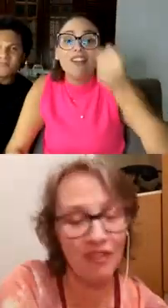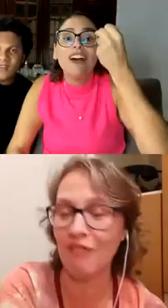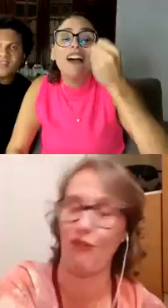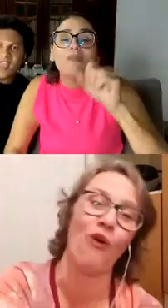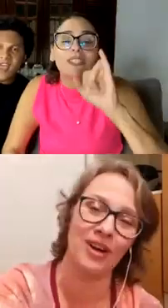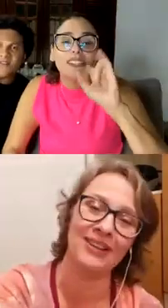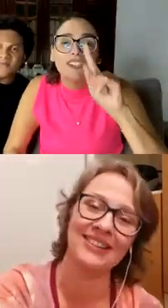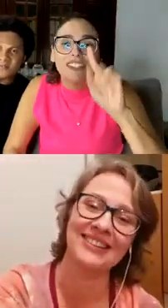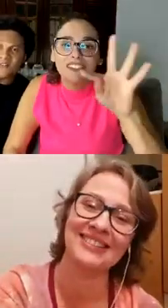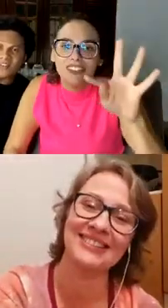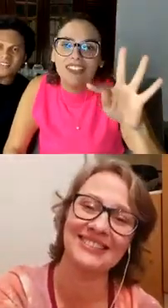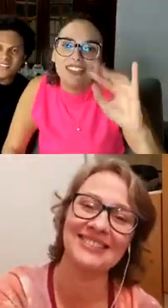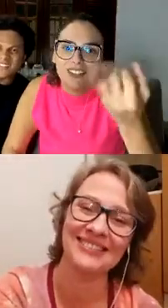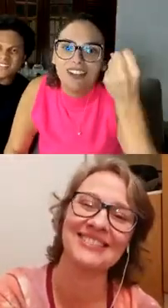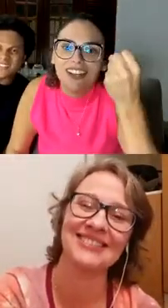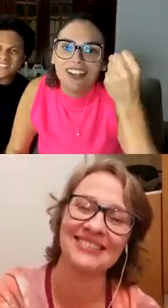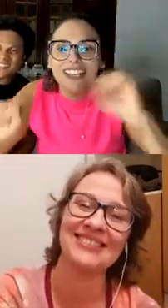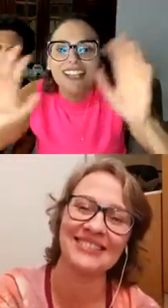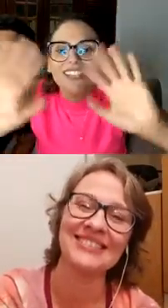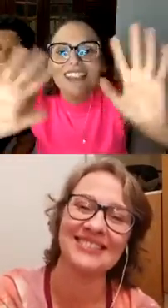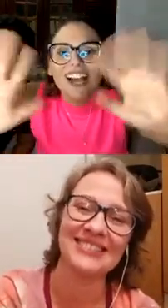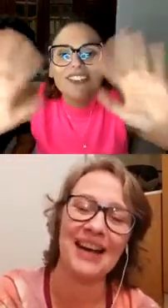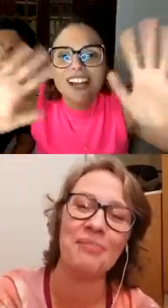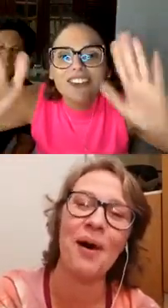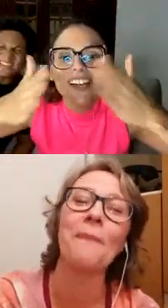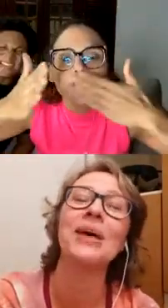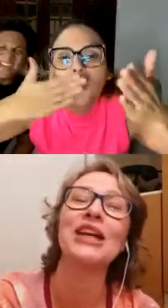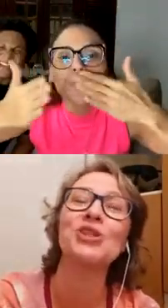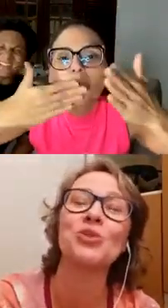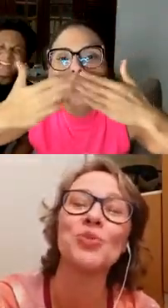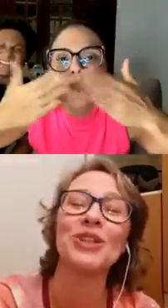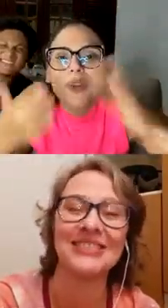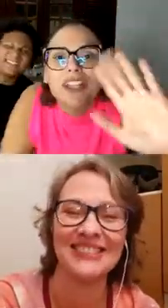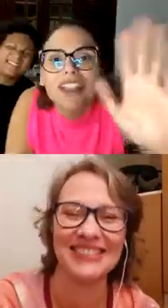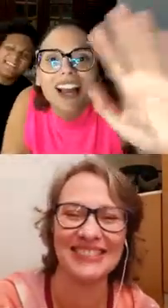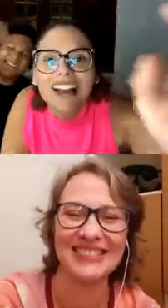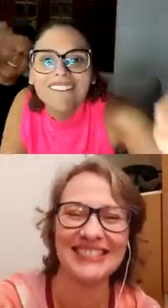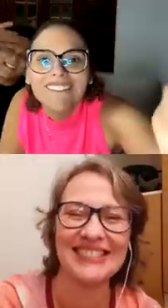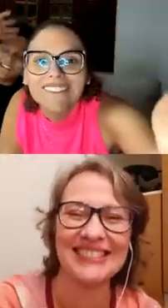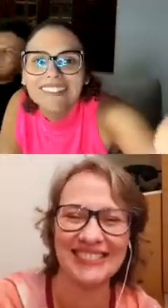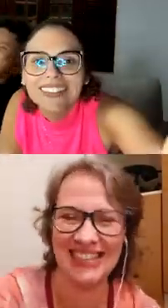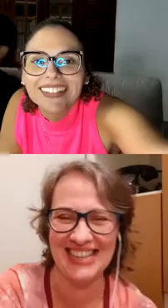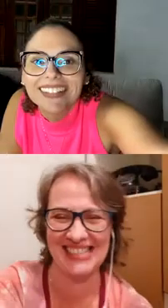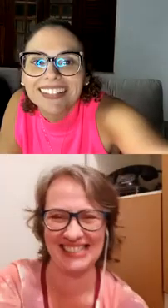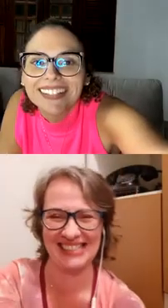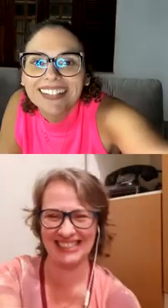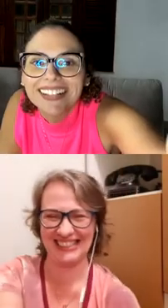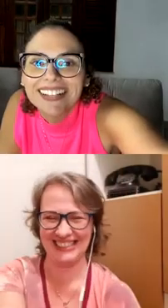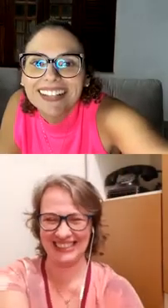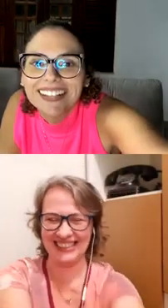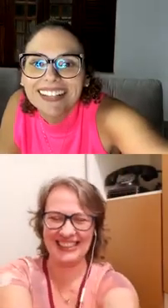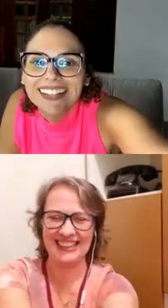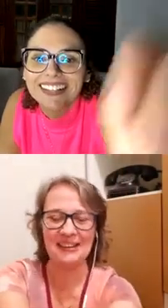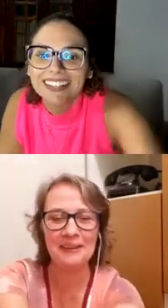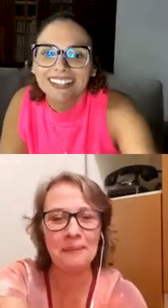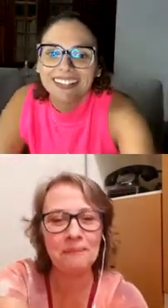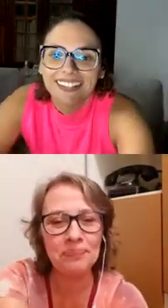por favor. Vou botar no IGTV, salvar aqui. Tá bom. Tchau. Beijo.